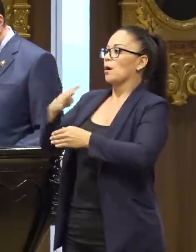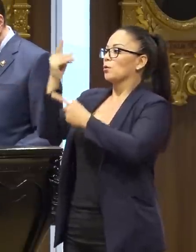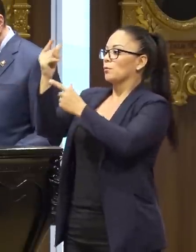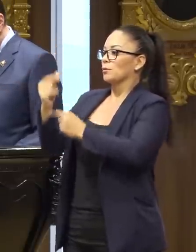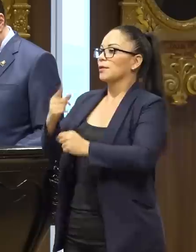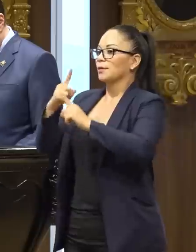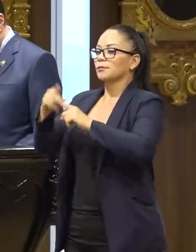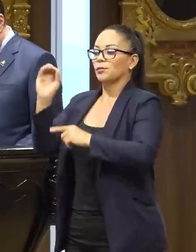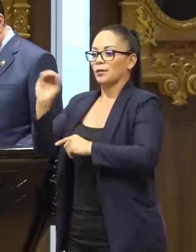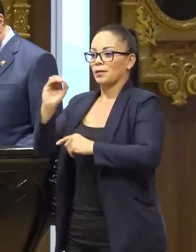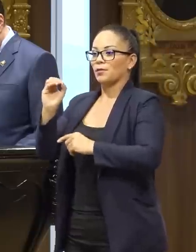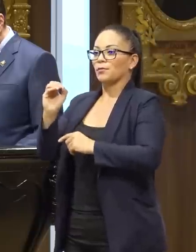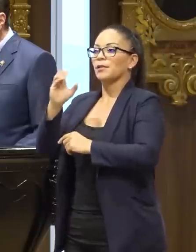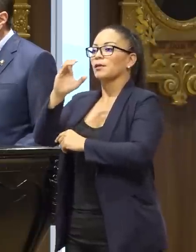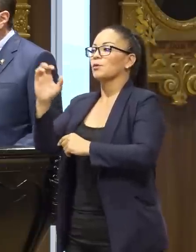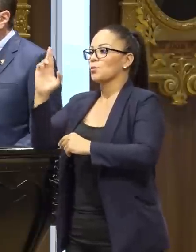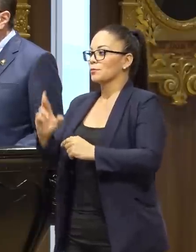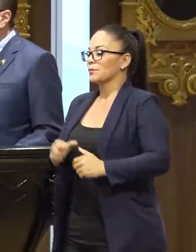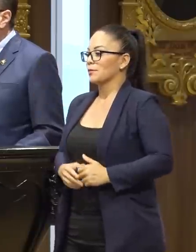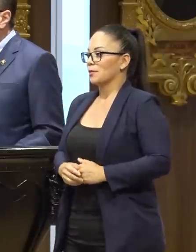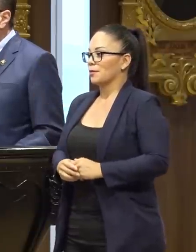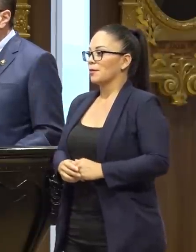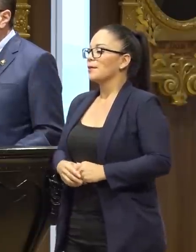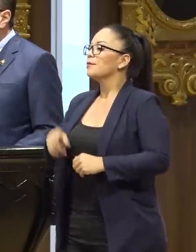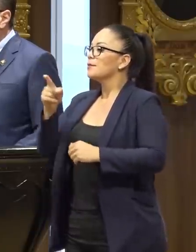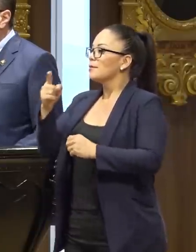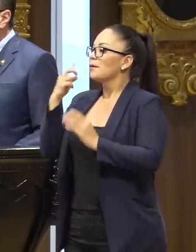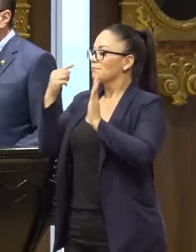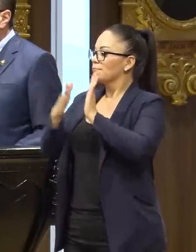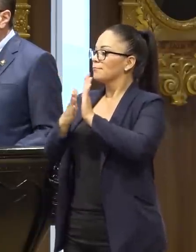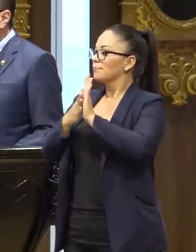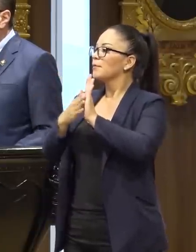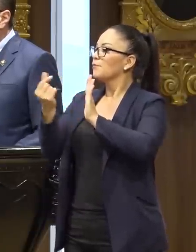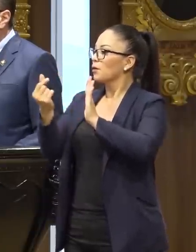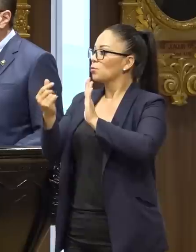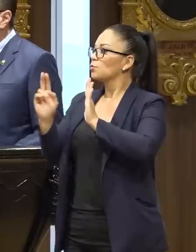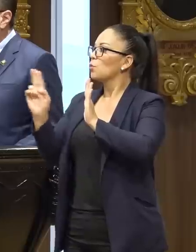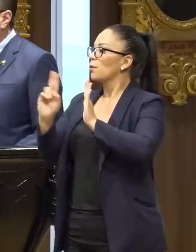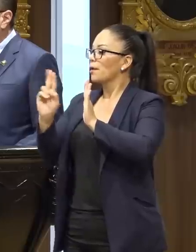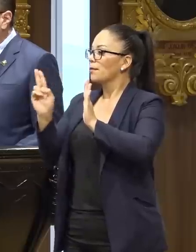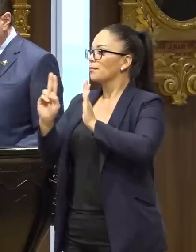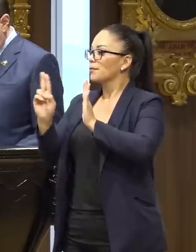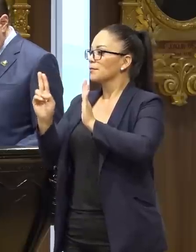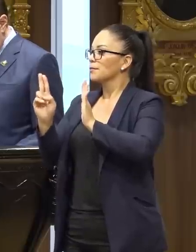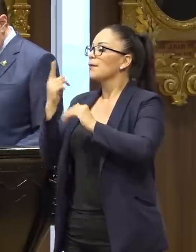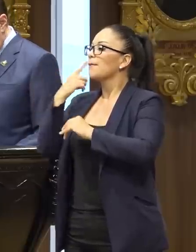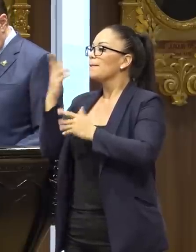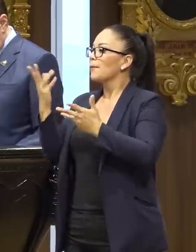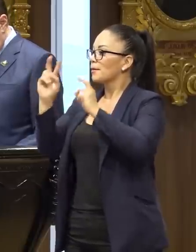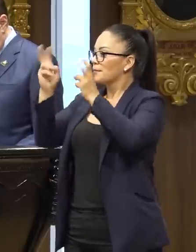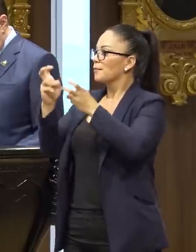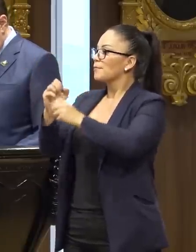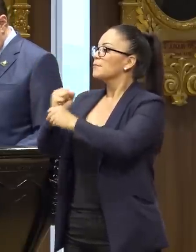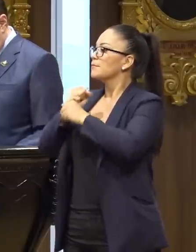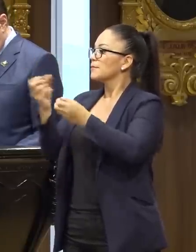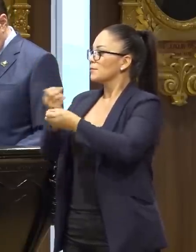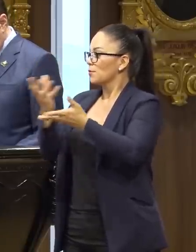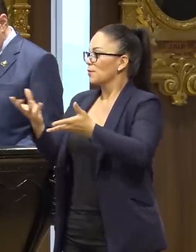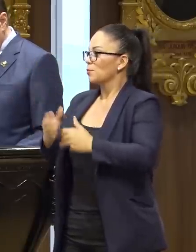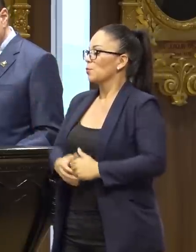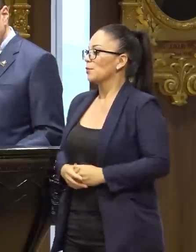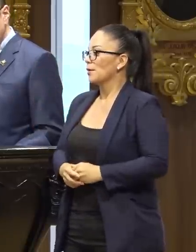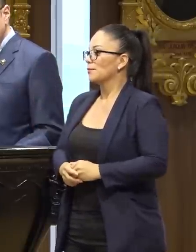presupuesto extraordinario de la República, que contempla recursos urgentes para la cartera de seguridad pública.